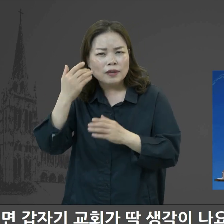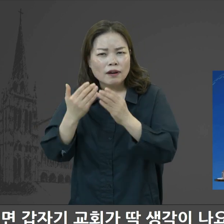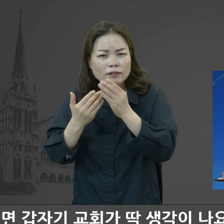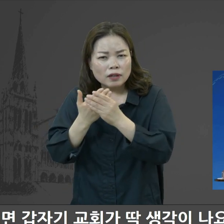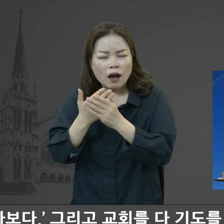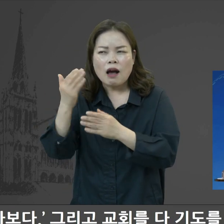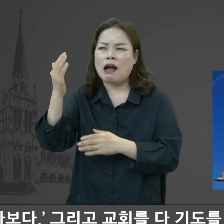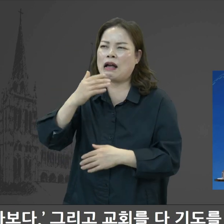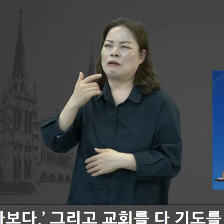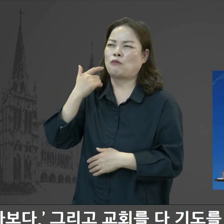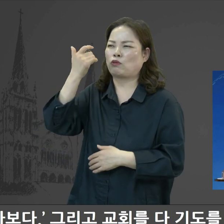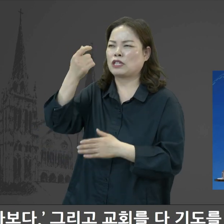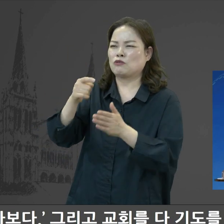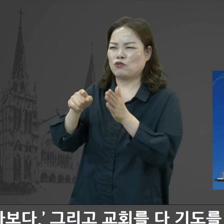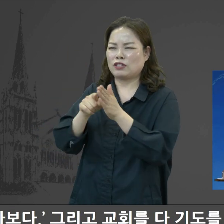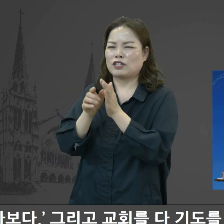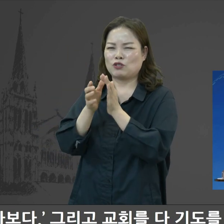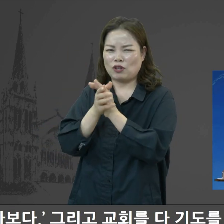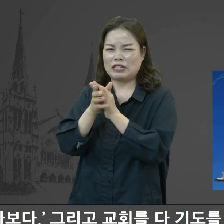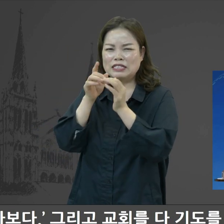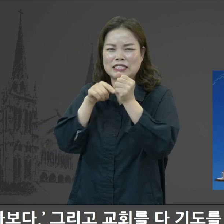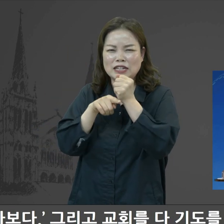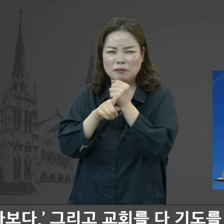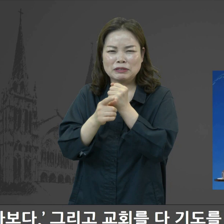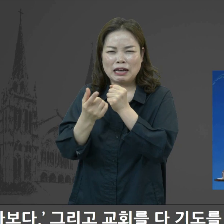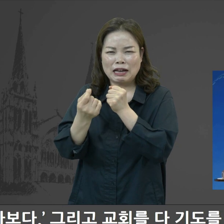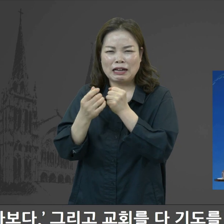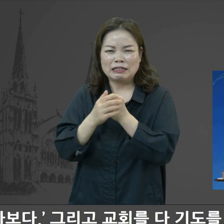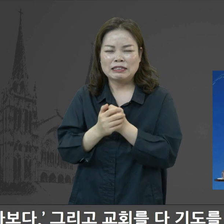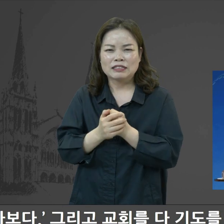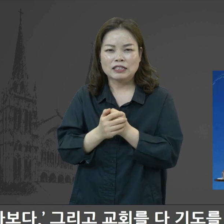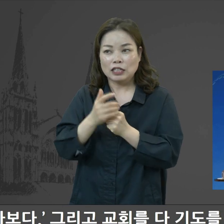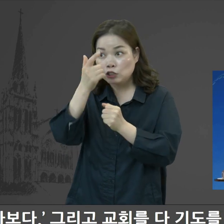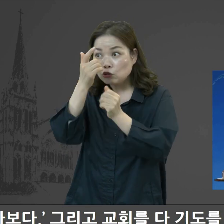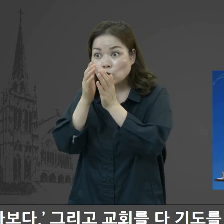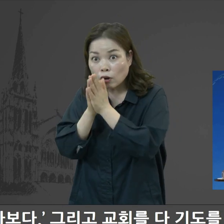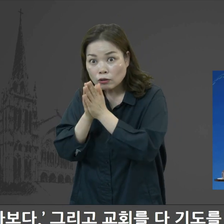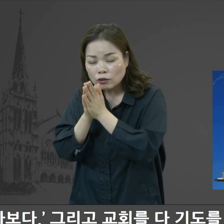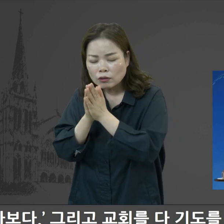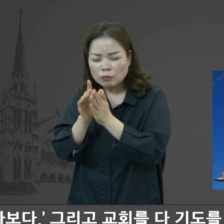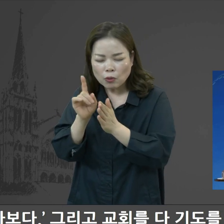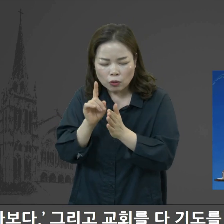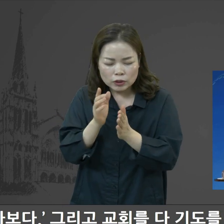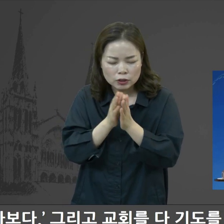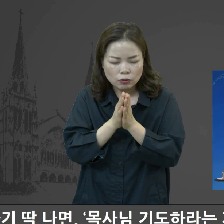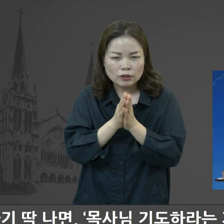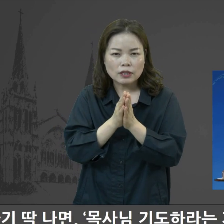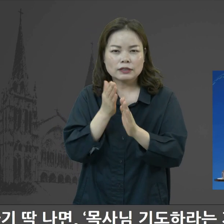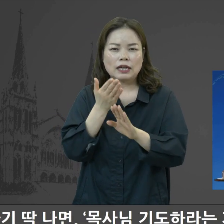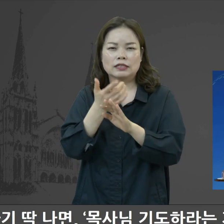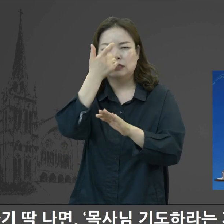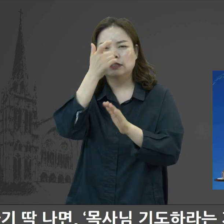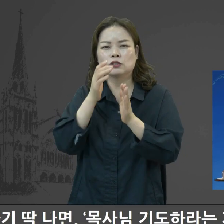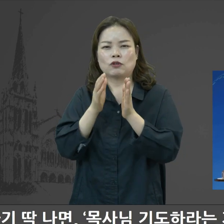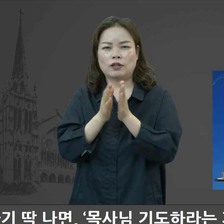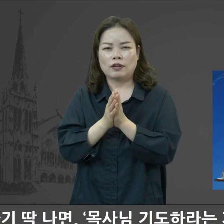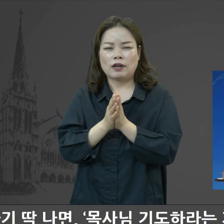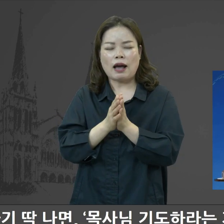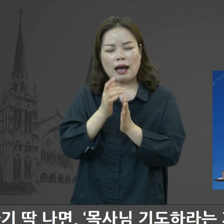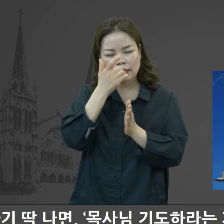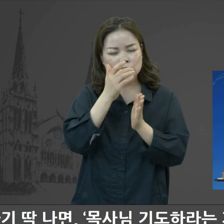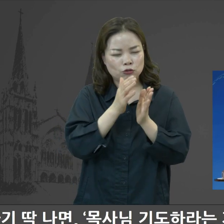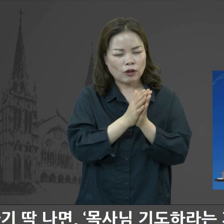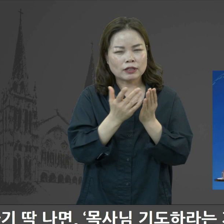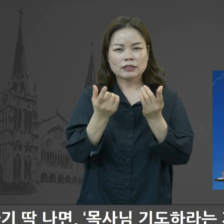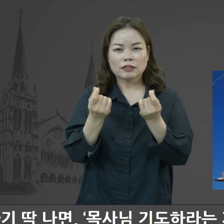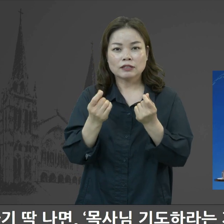갑자기 딱 나면, 아, 목사님 기도를 하라 그런다. 그럼 목사님 기도를 하고, 또 뭐 하다가 갑자기 이제 또 다른 기도가, 아, 이거